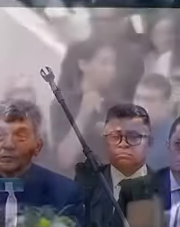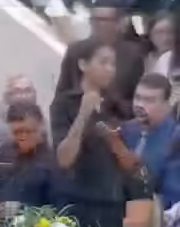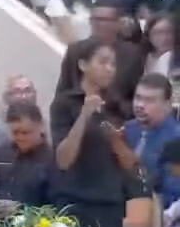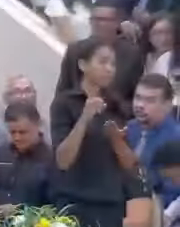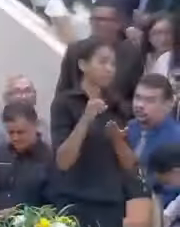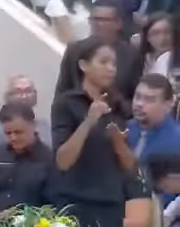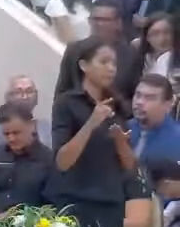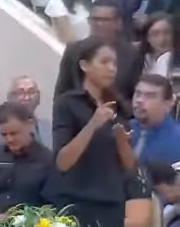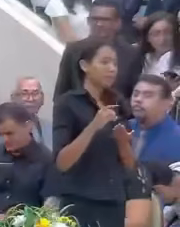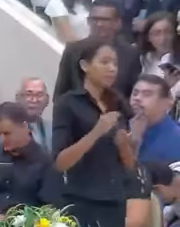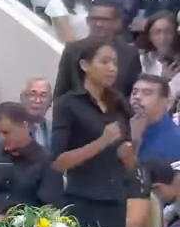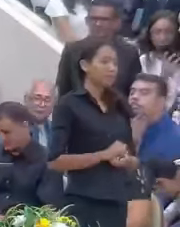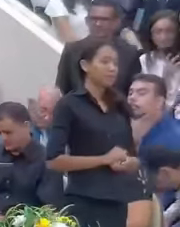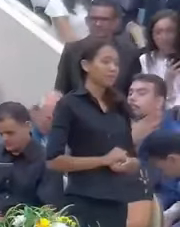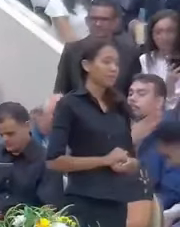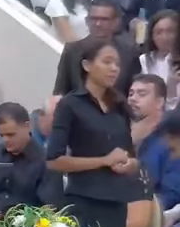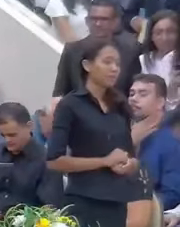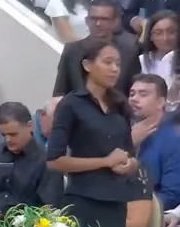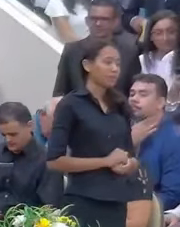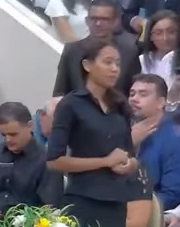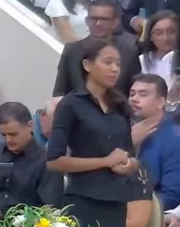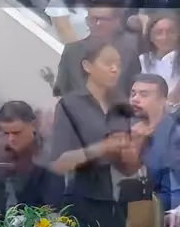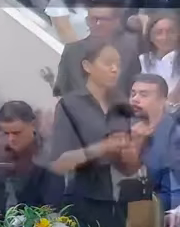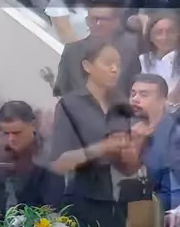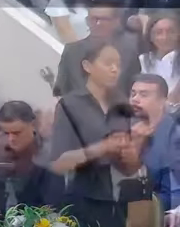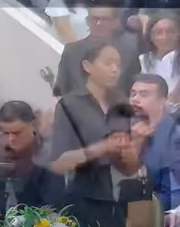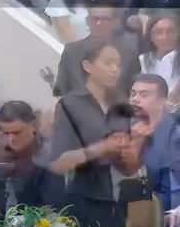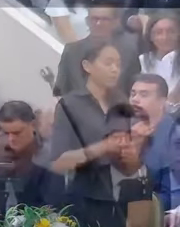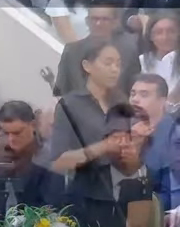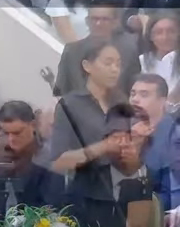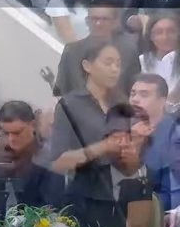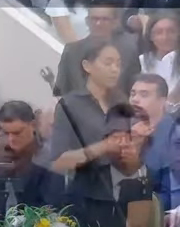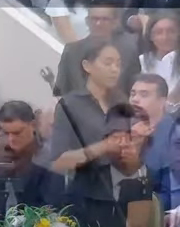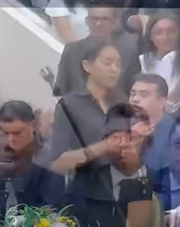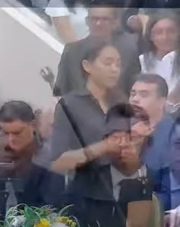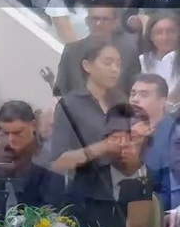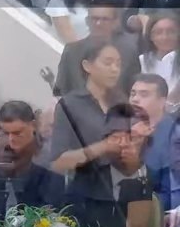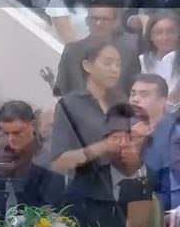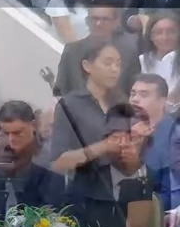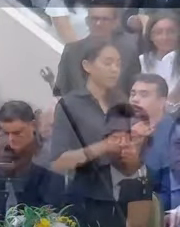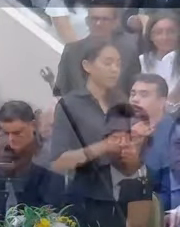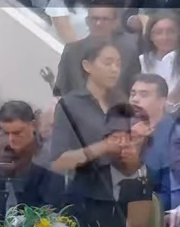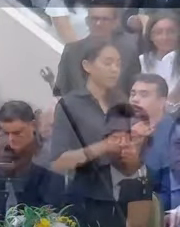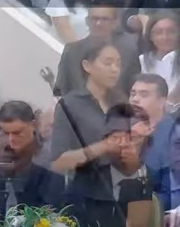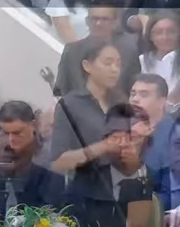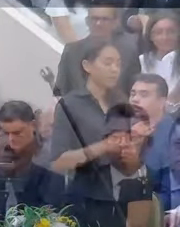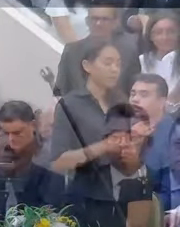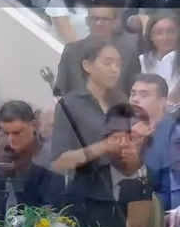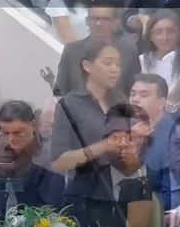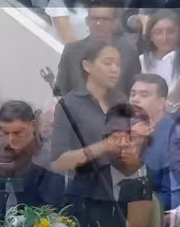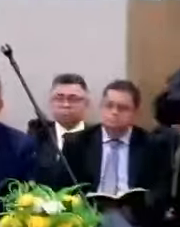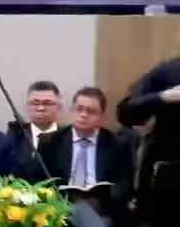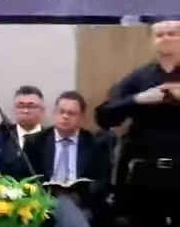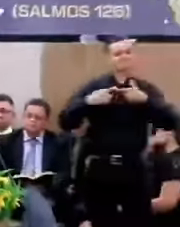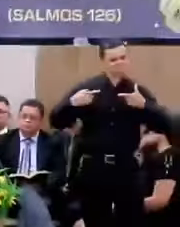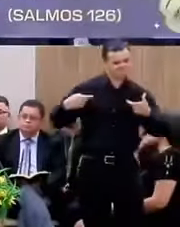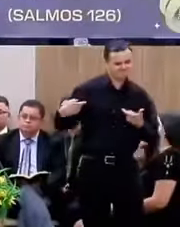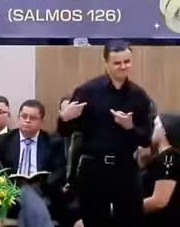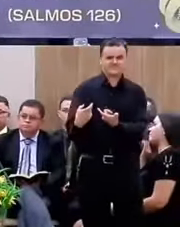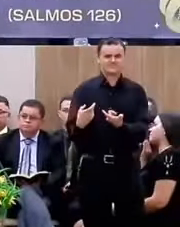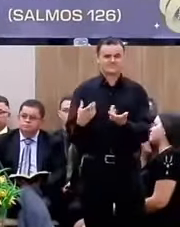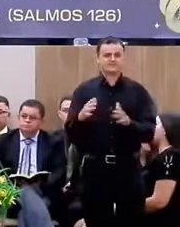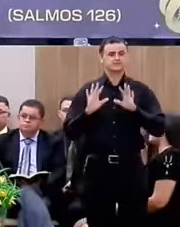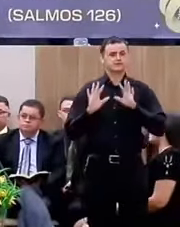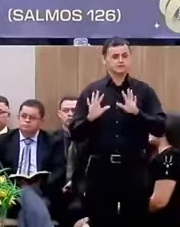Ele conquistou com força, inteligência e batalhas.